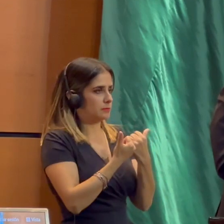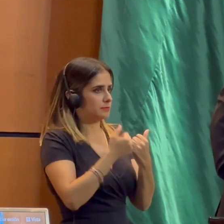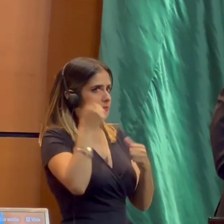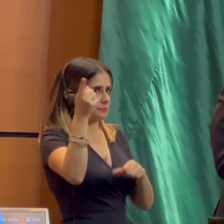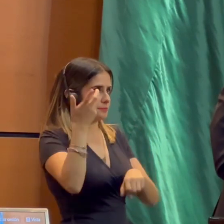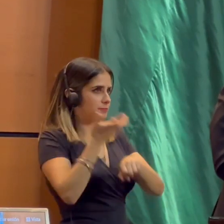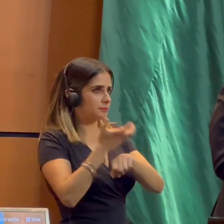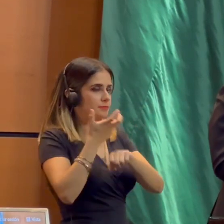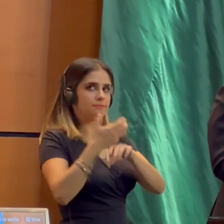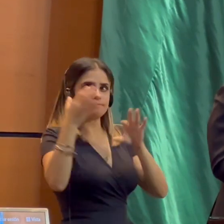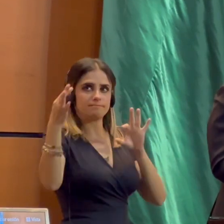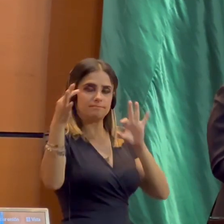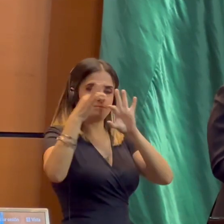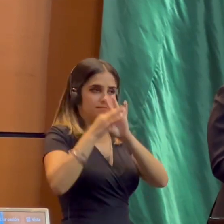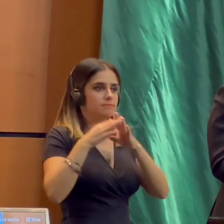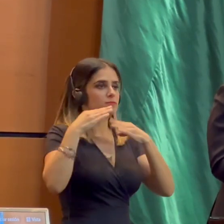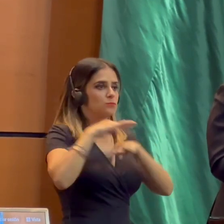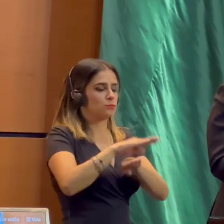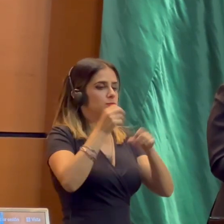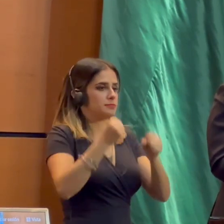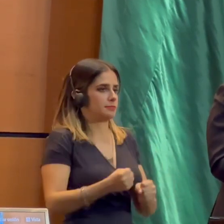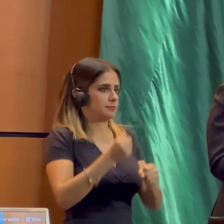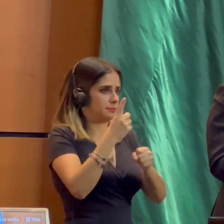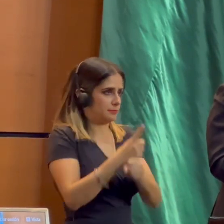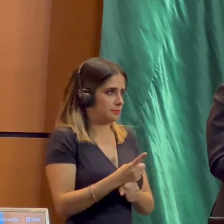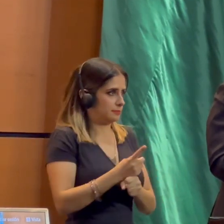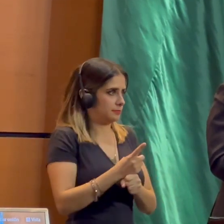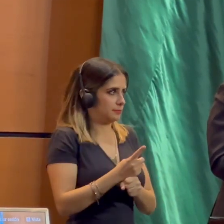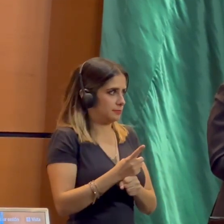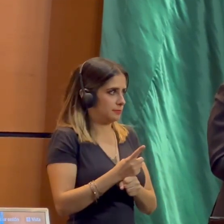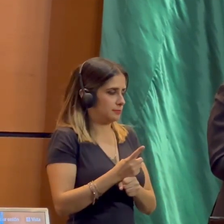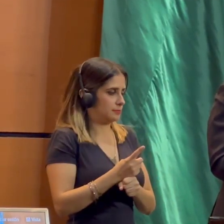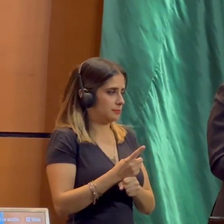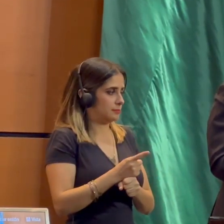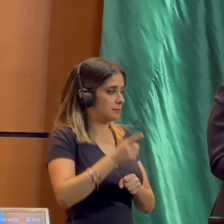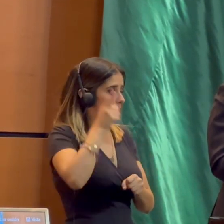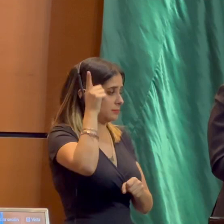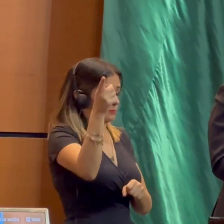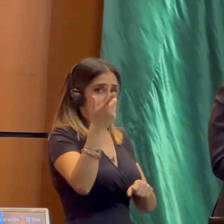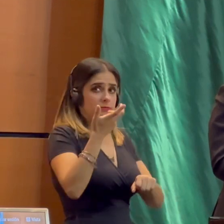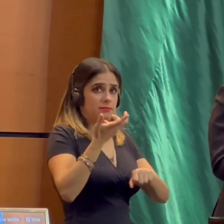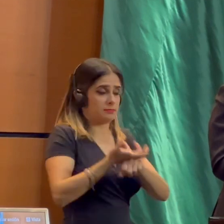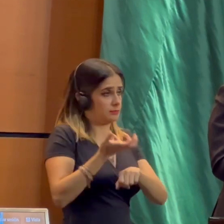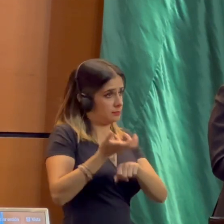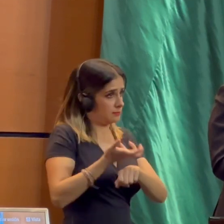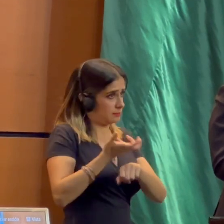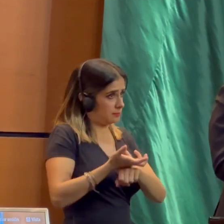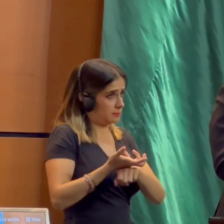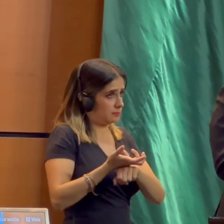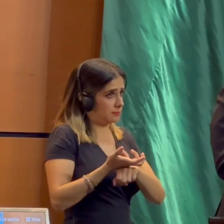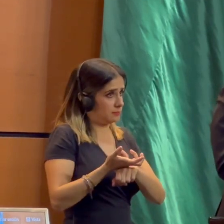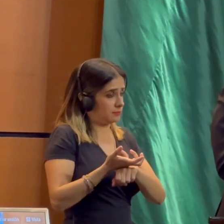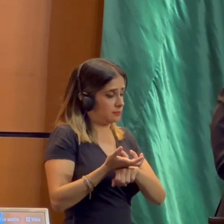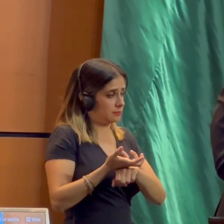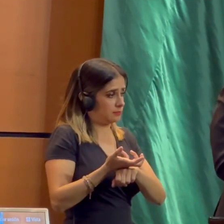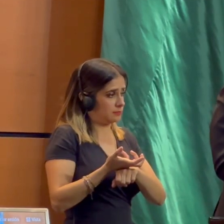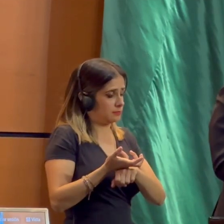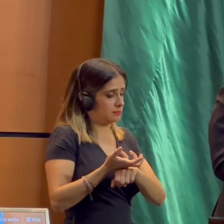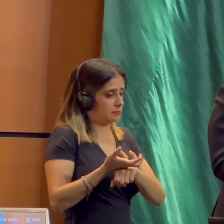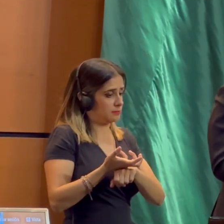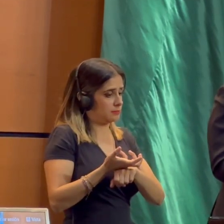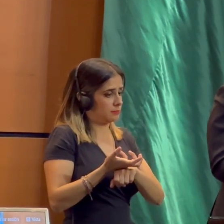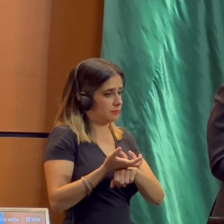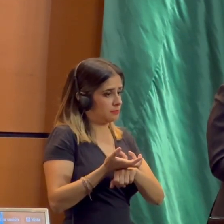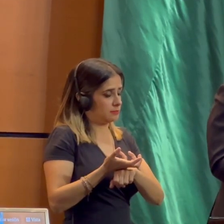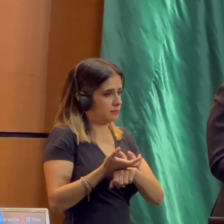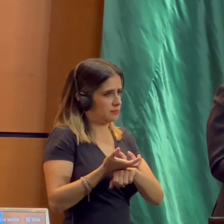先日アメリカは日本の上空に UAP が多数あると発表いたし